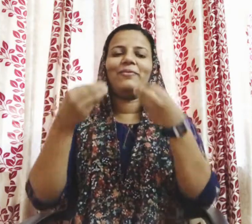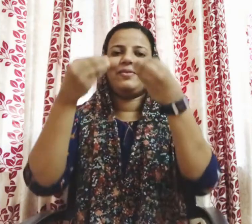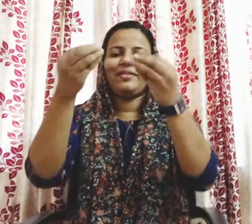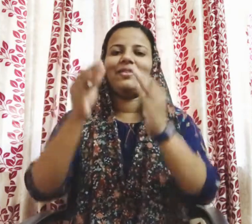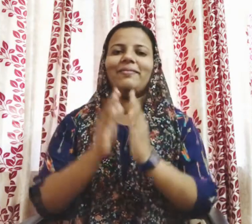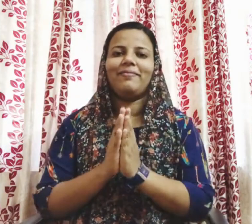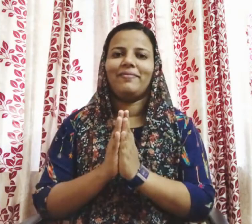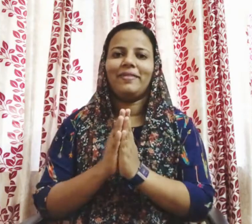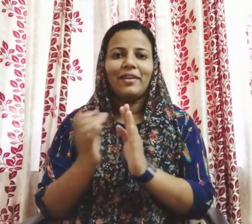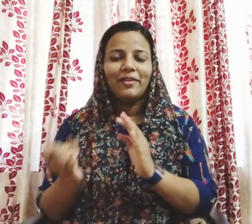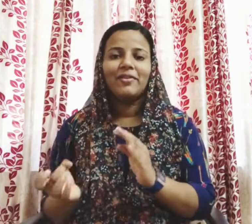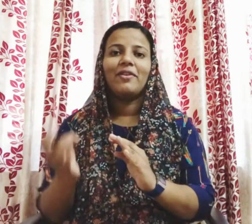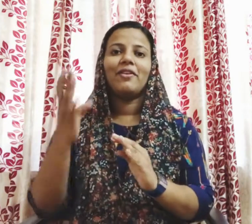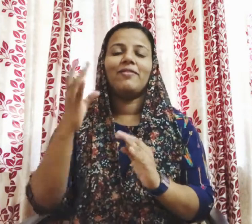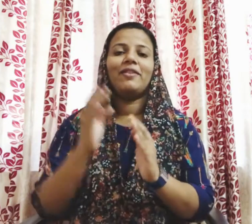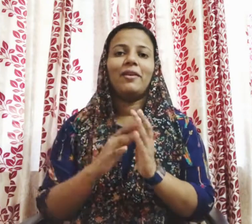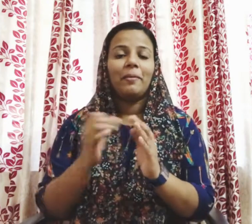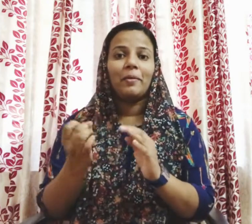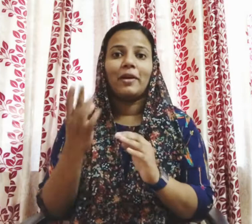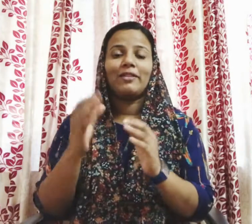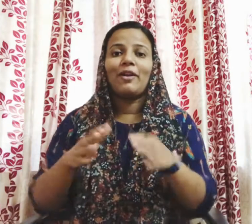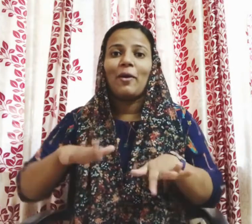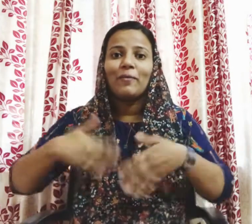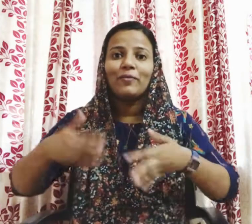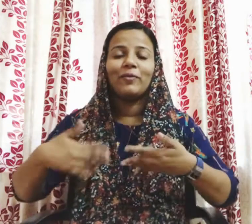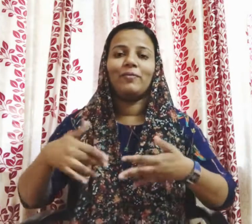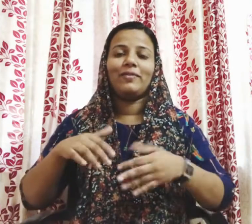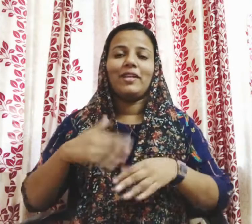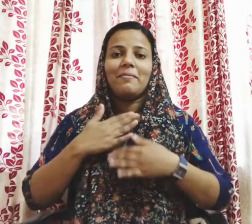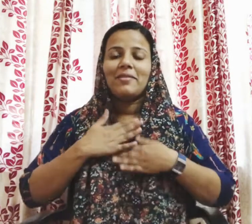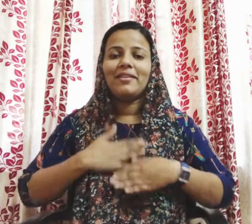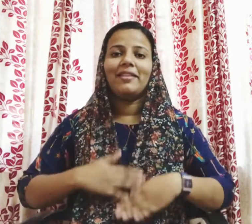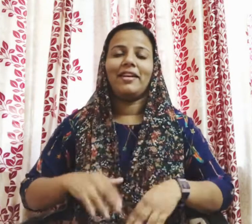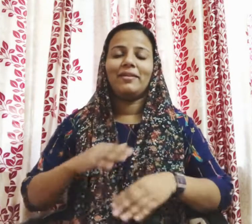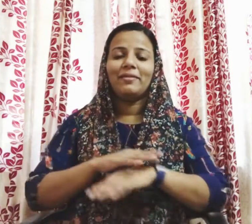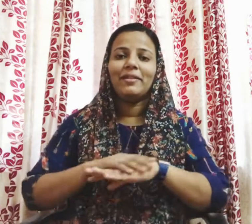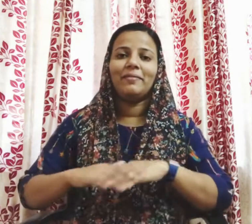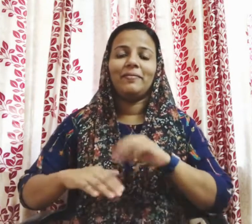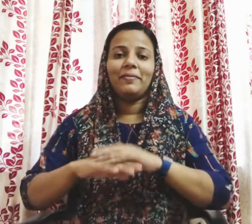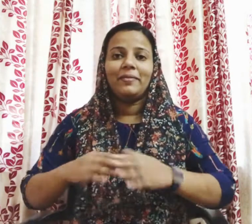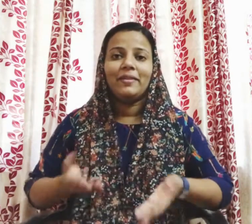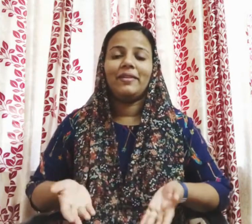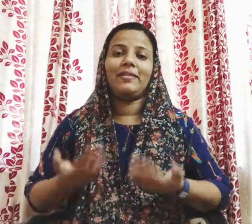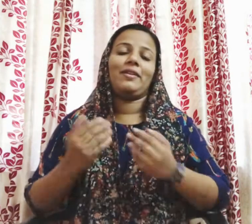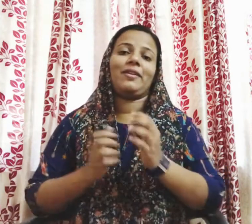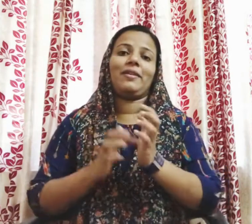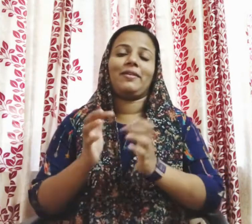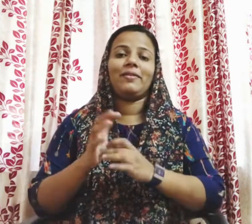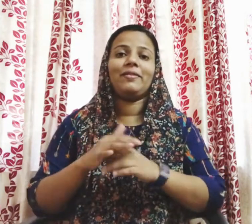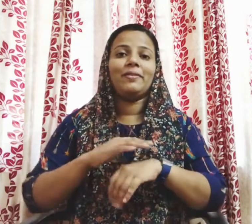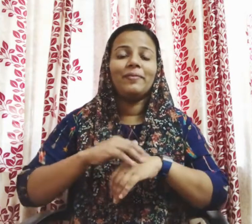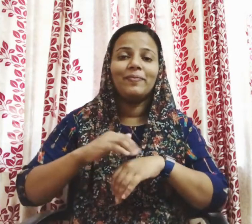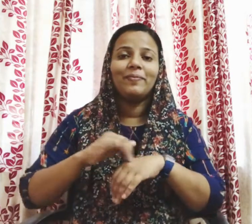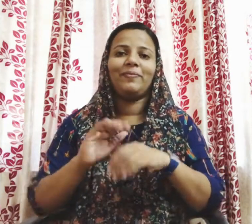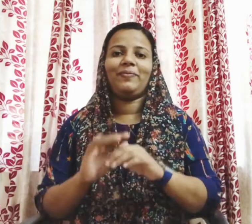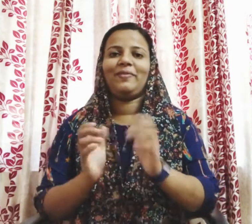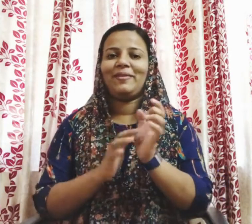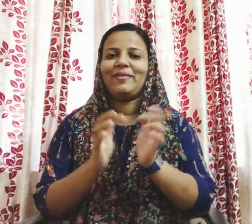കൊടുത്താട്ടെ. ഹല്ലേലൂയ. സ്തോത്രം. രാവിലെ അമ്മേൻ പ്രഭാതത്തിൽ സന്തോഷത്തോടെ, സമാധാനത്തോടെ, സ്വസ്ഥതയോടെ നമ്മുടെ കർത്താവ് നമ്മളെ